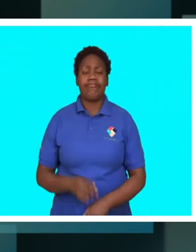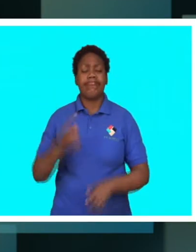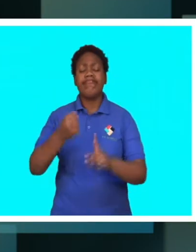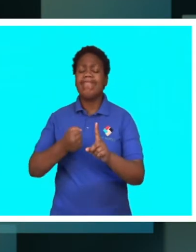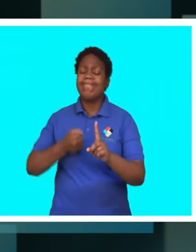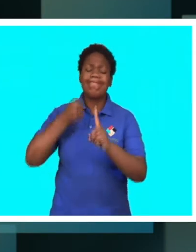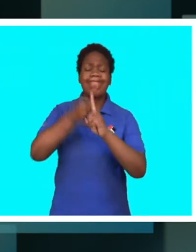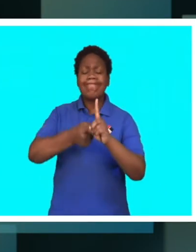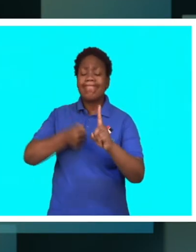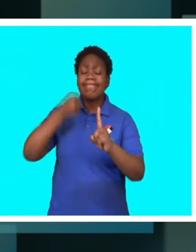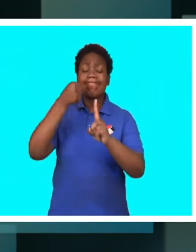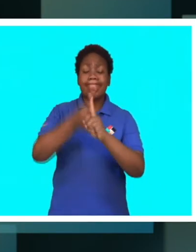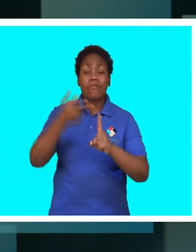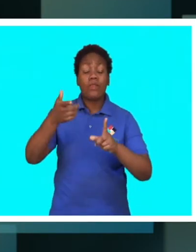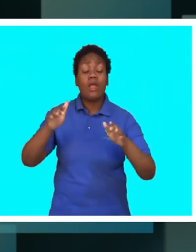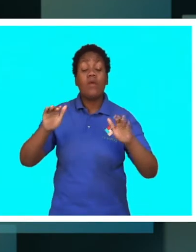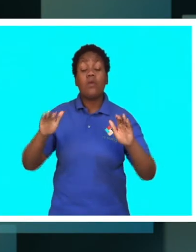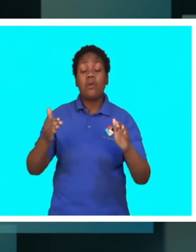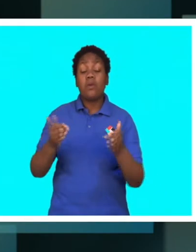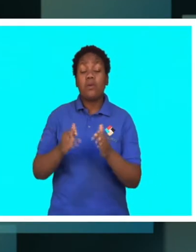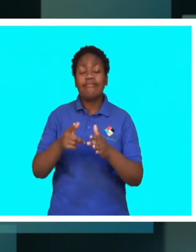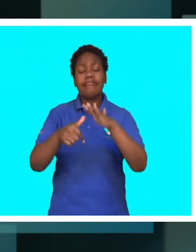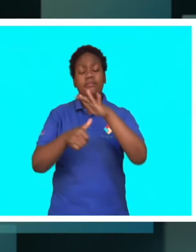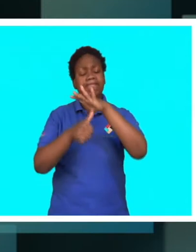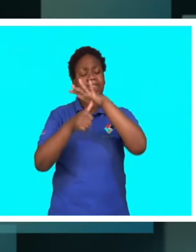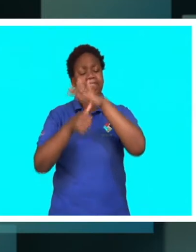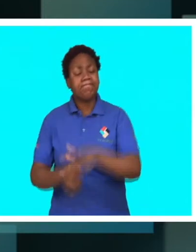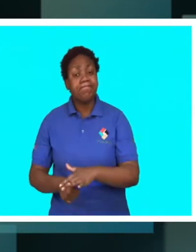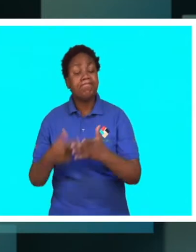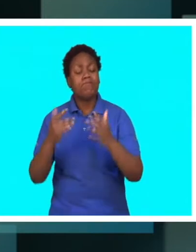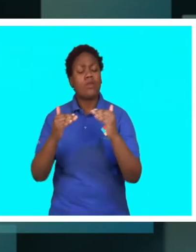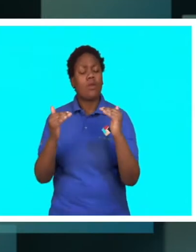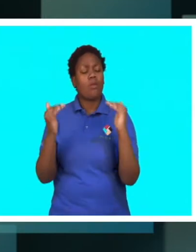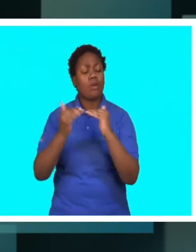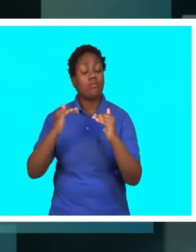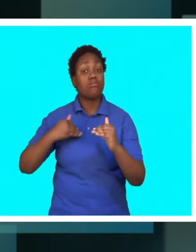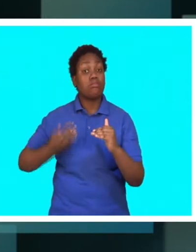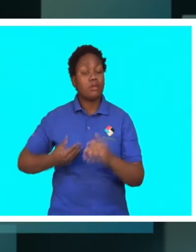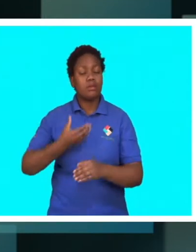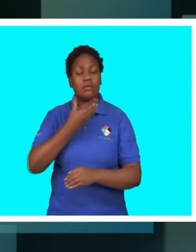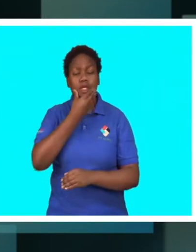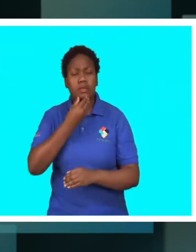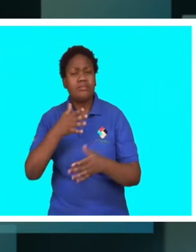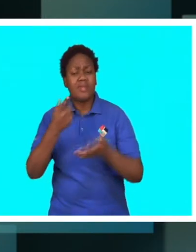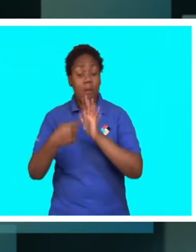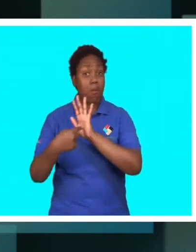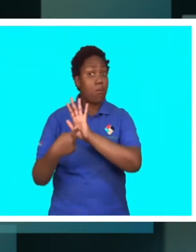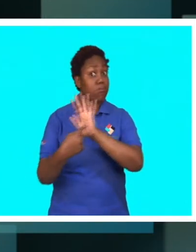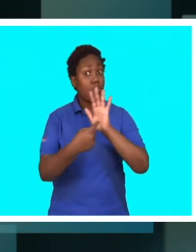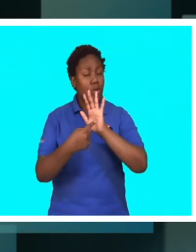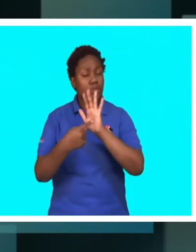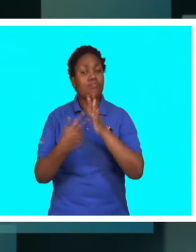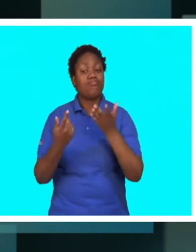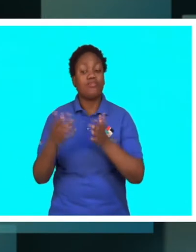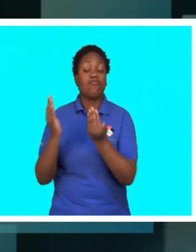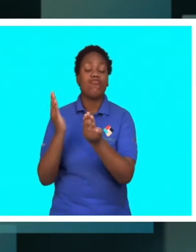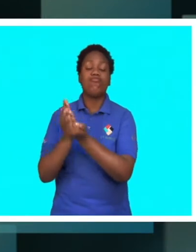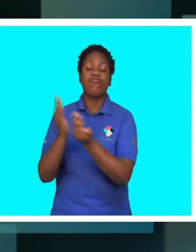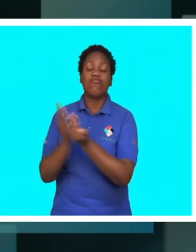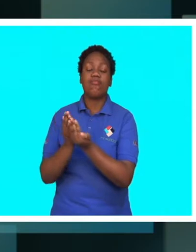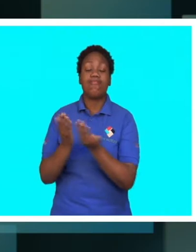coisa. A peça serviu para reanimar o espírito de combate à discriminação e desigualdade de gênero.